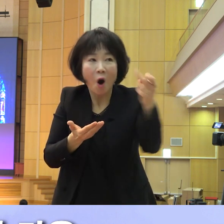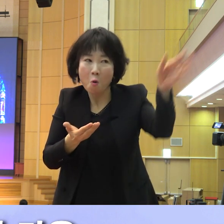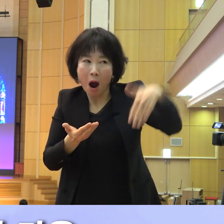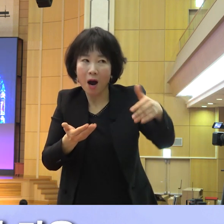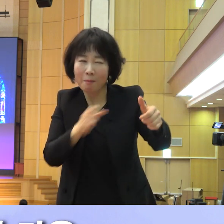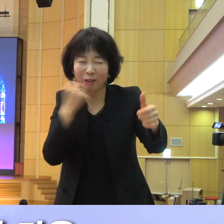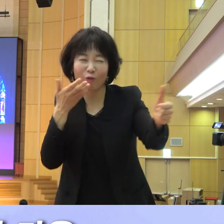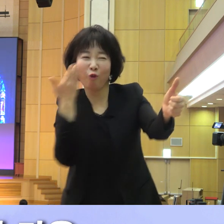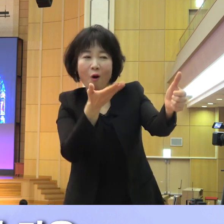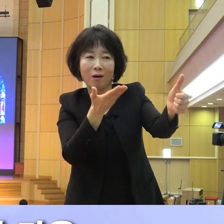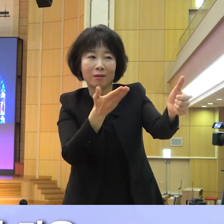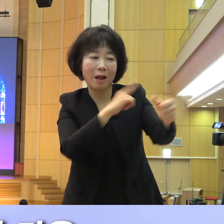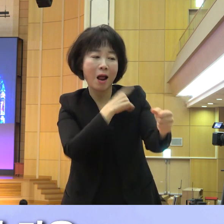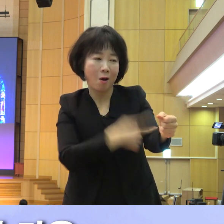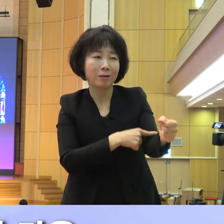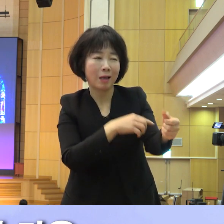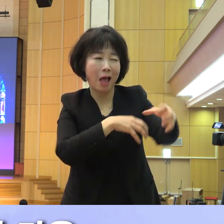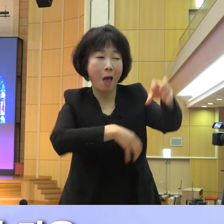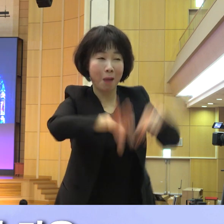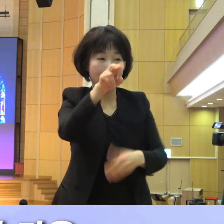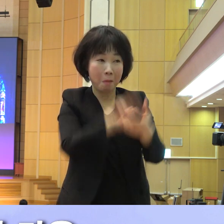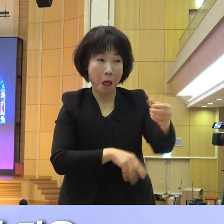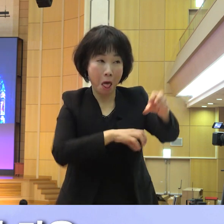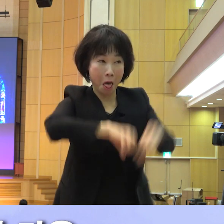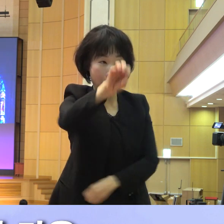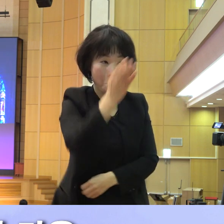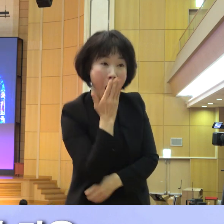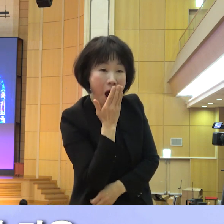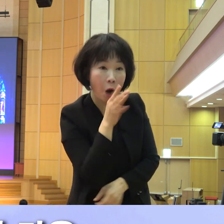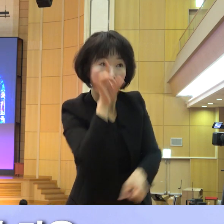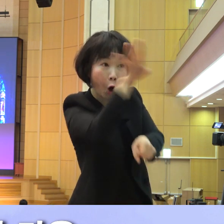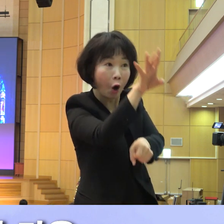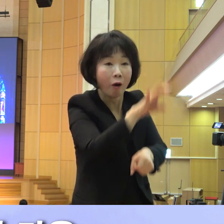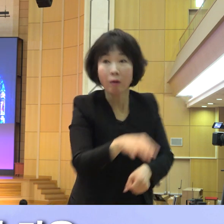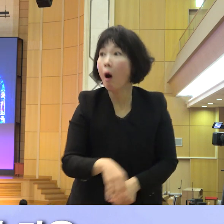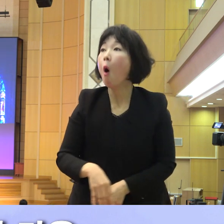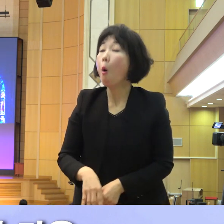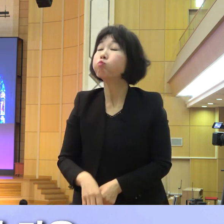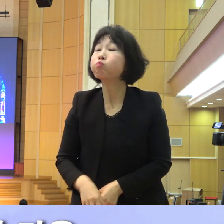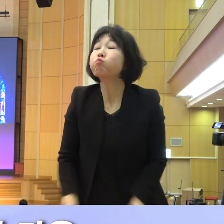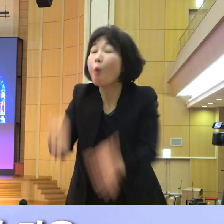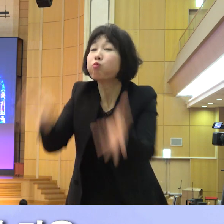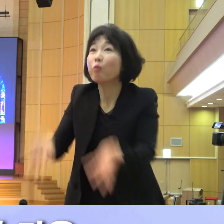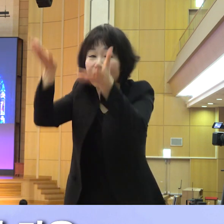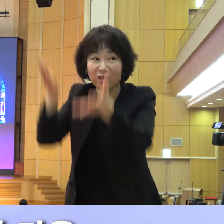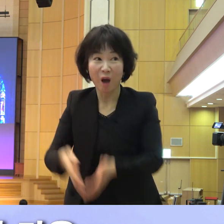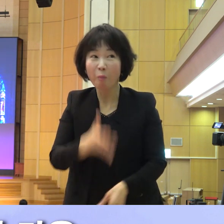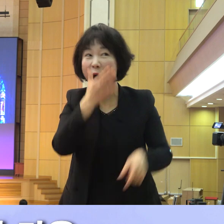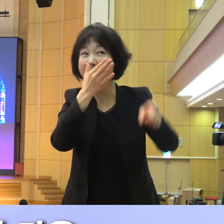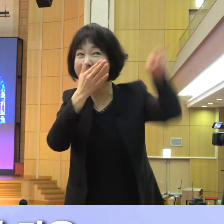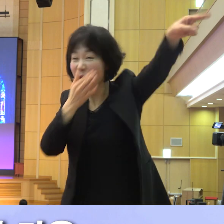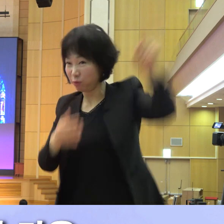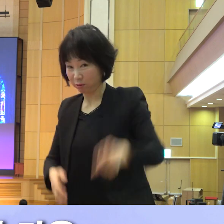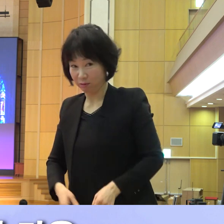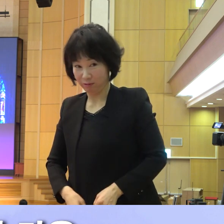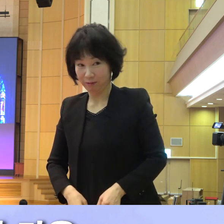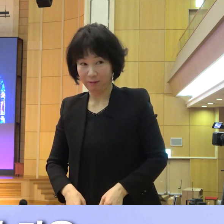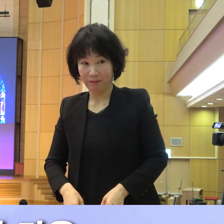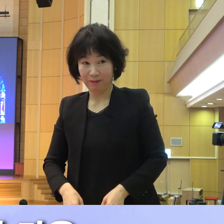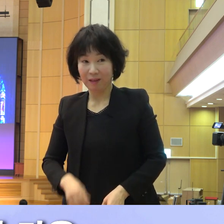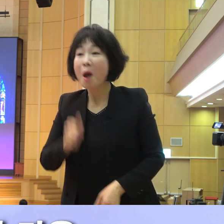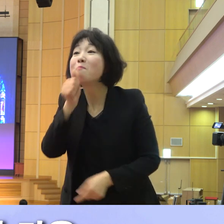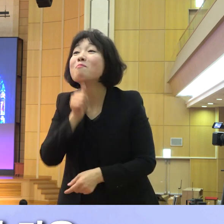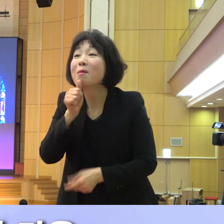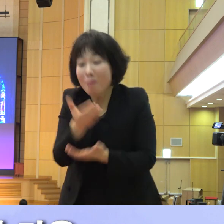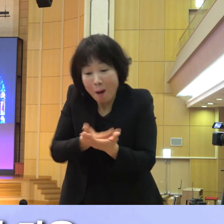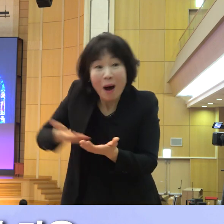이게 영적인 그런 마음이 있으니까 그렇지, 여러분, 아니 그 무슨 팥죽 한 그릇 주고